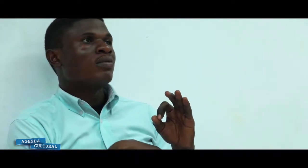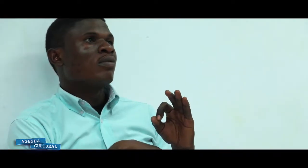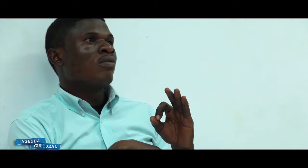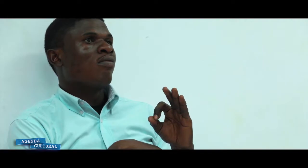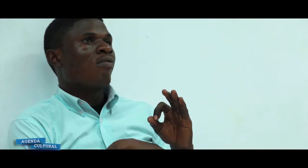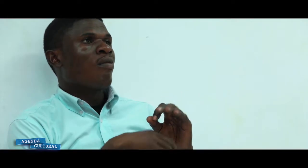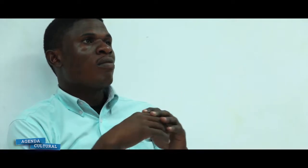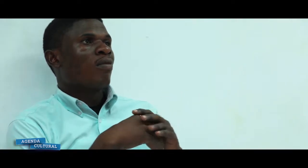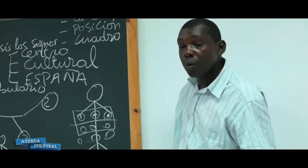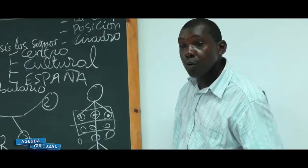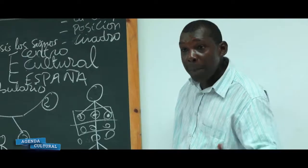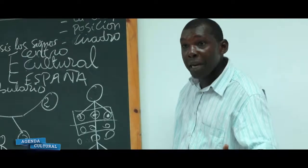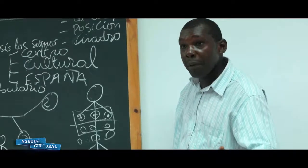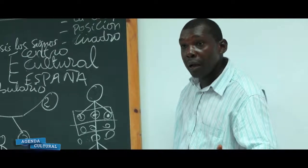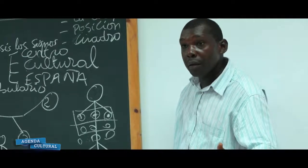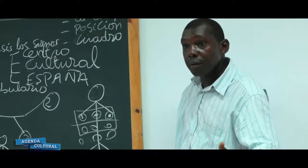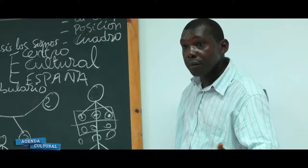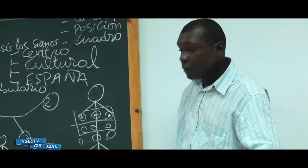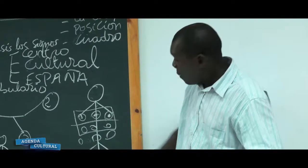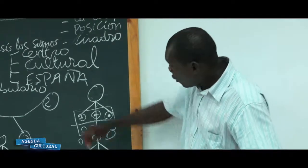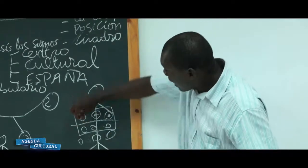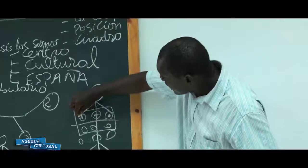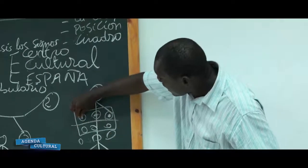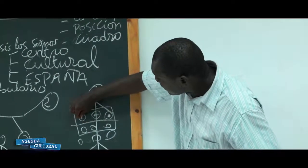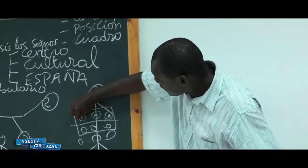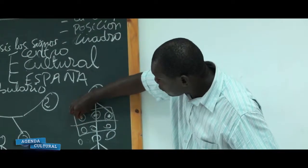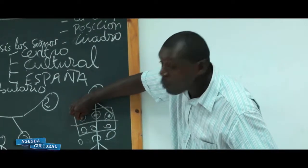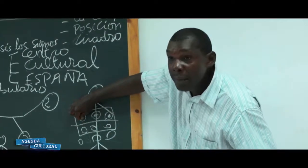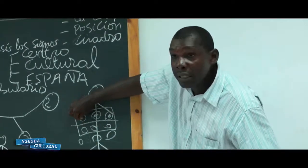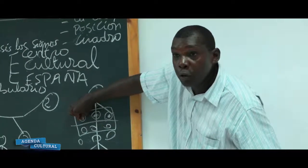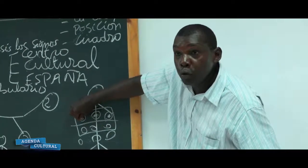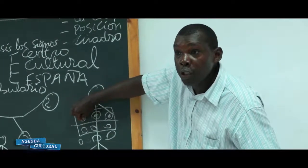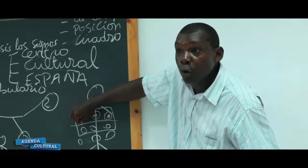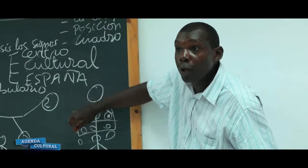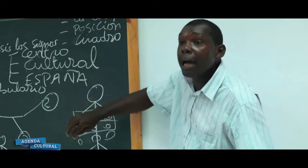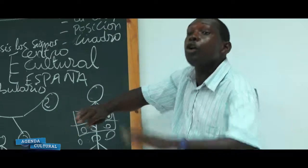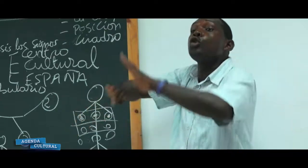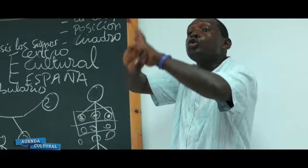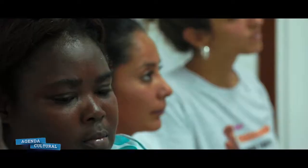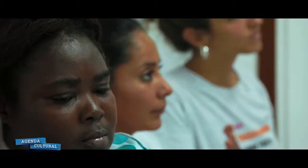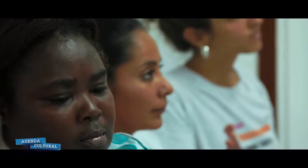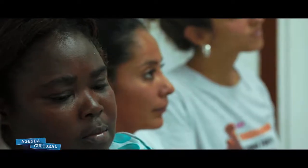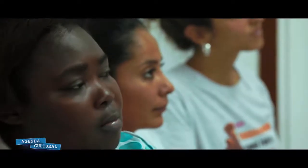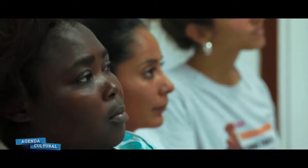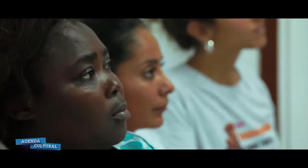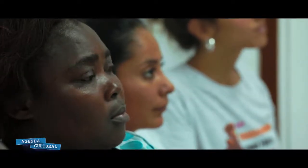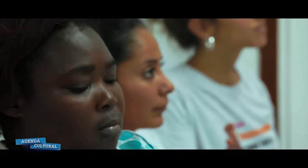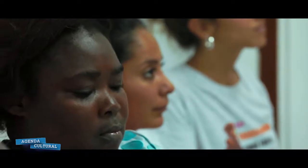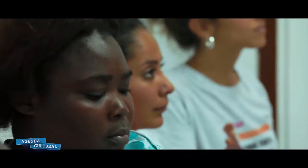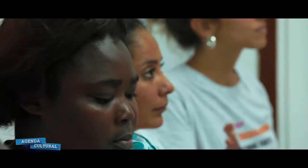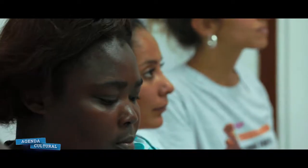algo, una palabra, pero aquí es normalmente donde se colocan todos los grados de